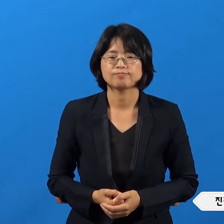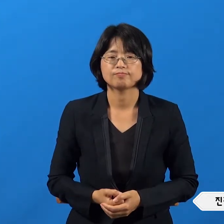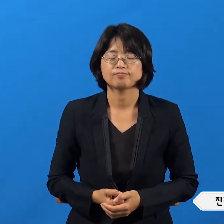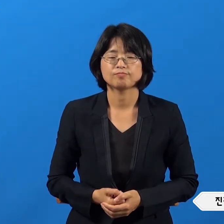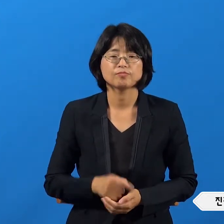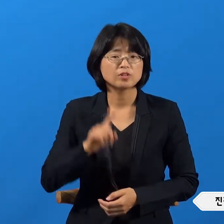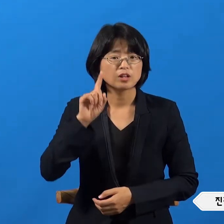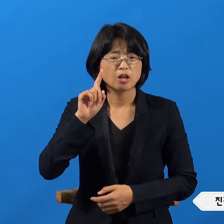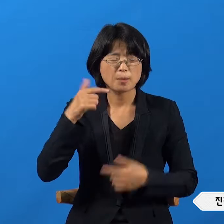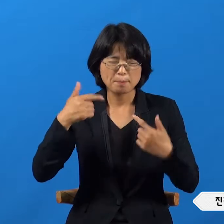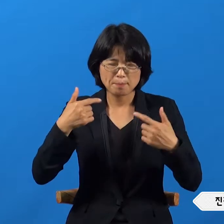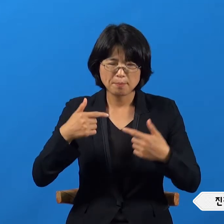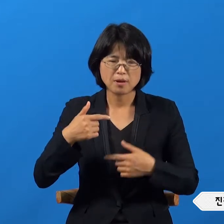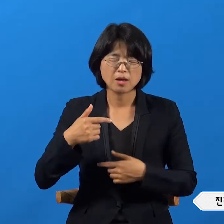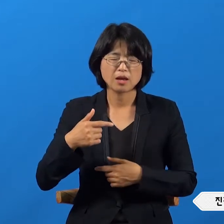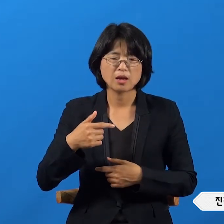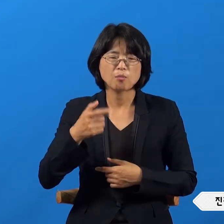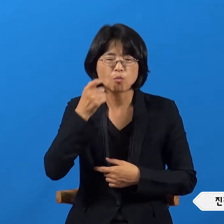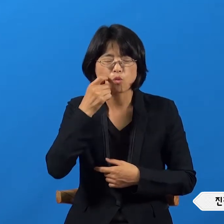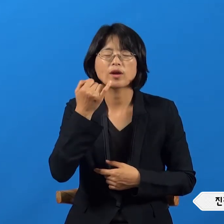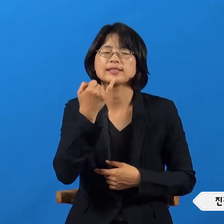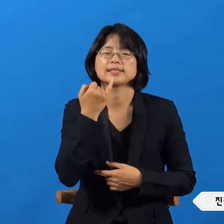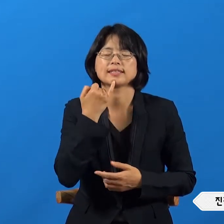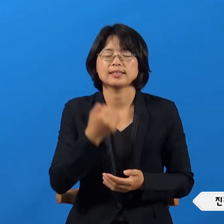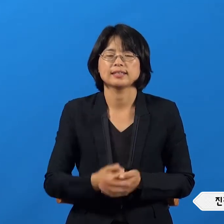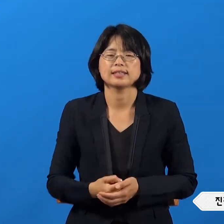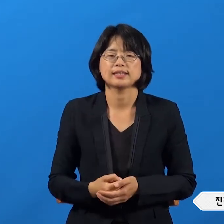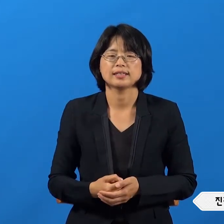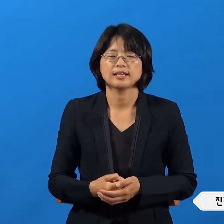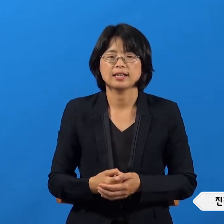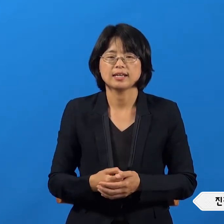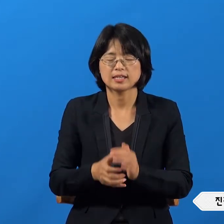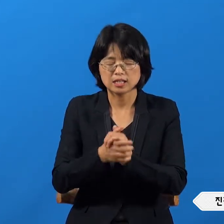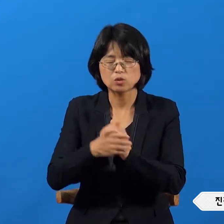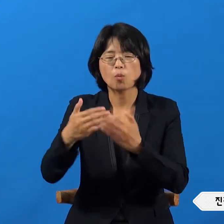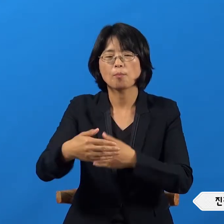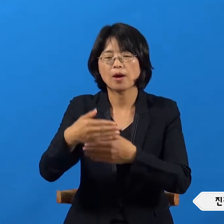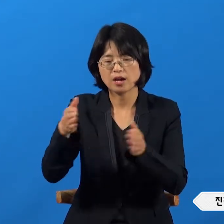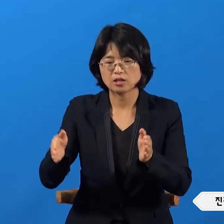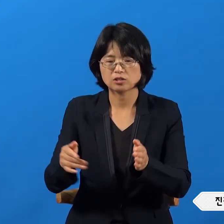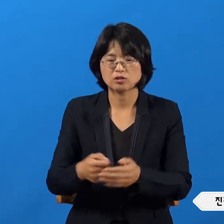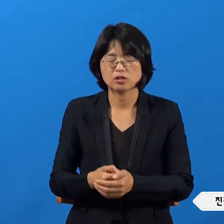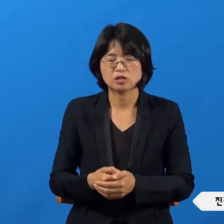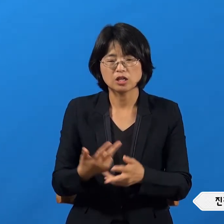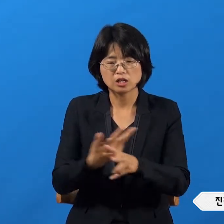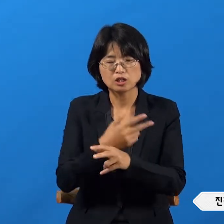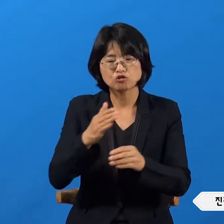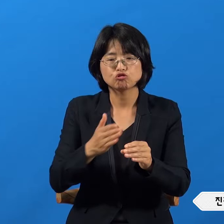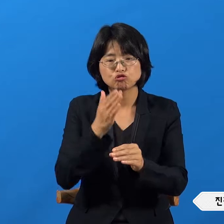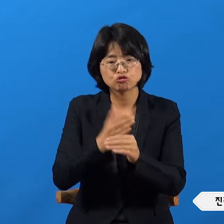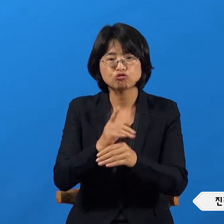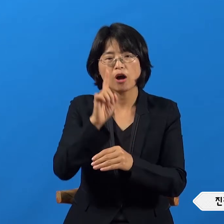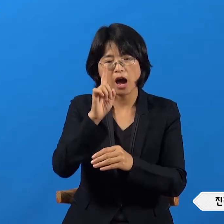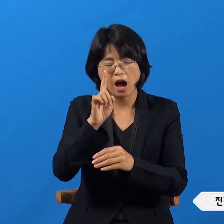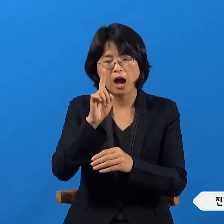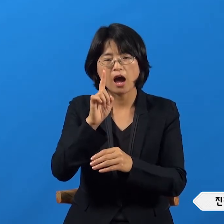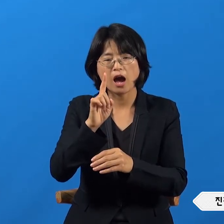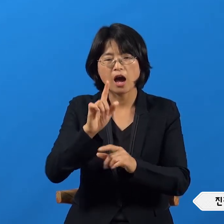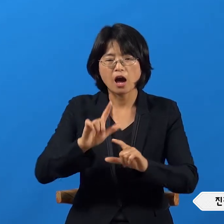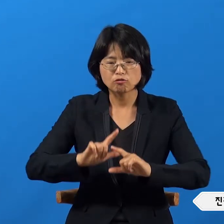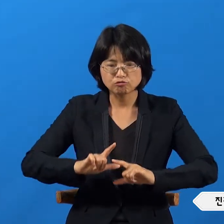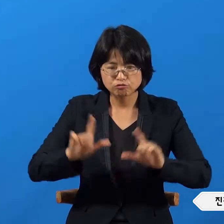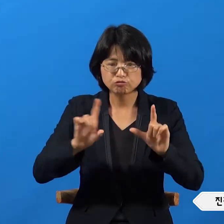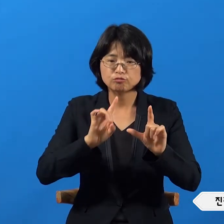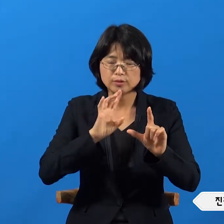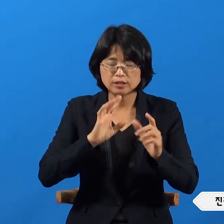골방 가운데서 적어도 하루만큼은, 그 시간만큼은 함께 오셔서 온 교우들이 함께 기도하는